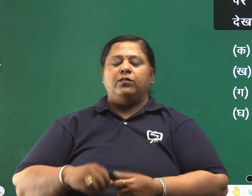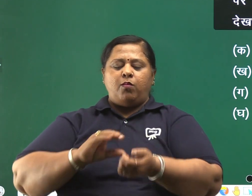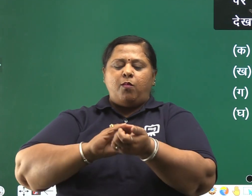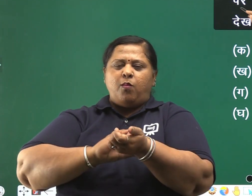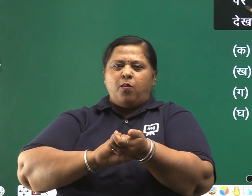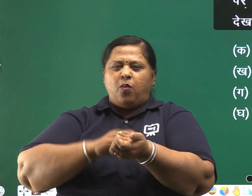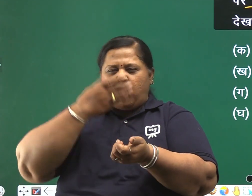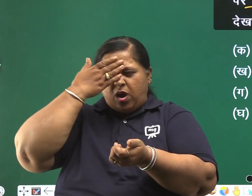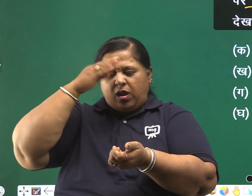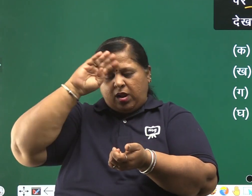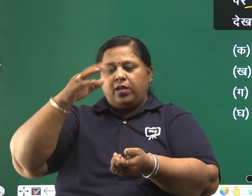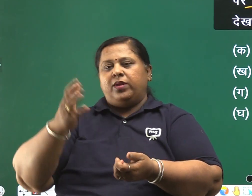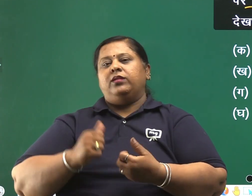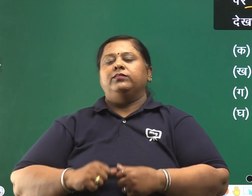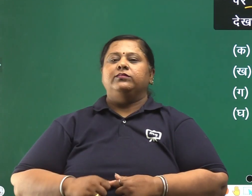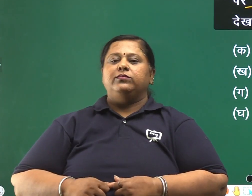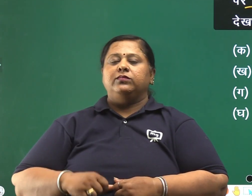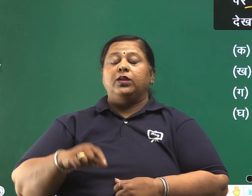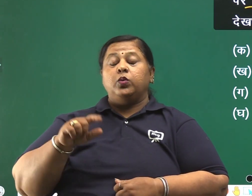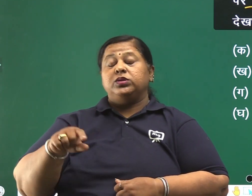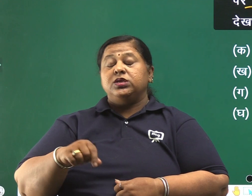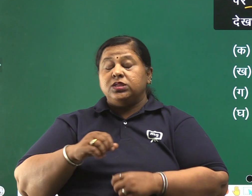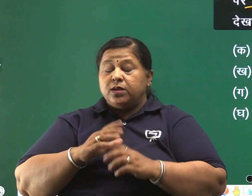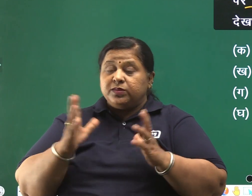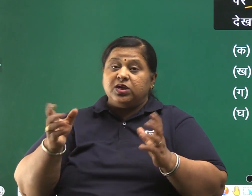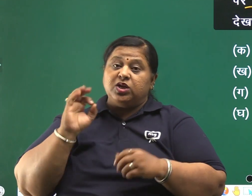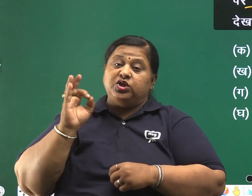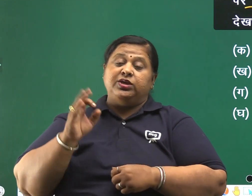बुखार आने पर उसकी सबसे अच्छी